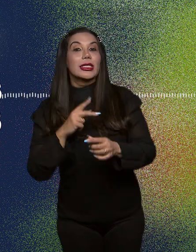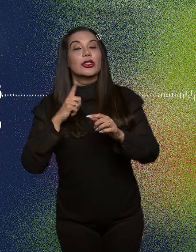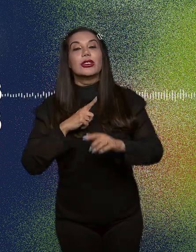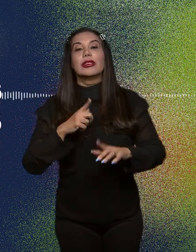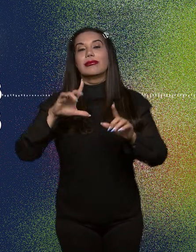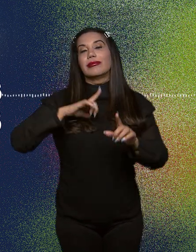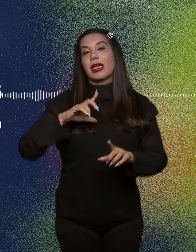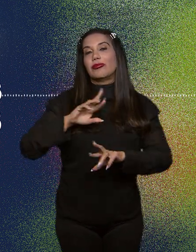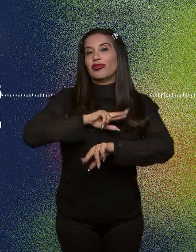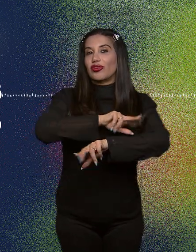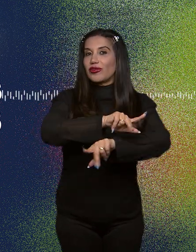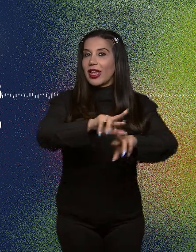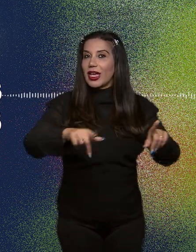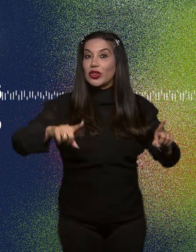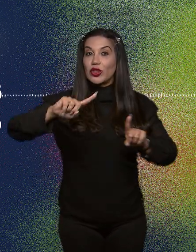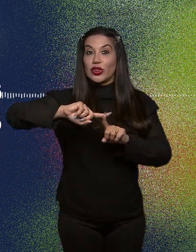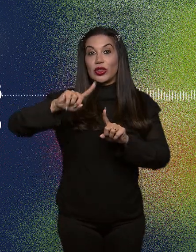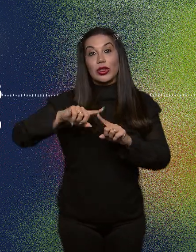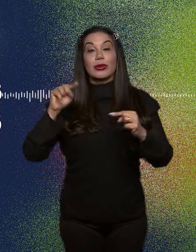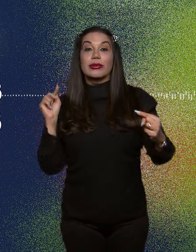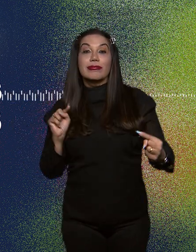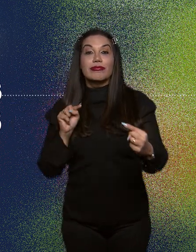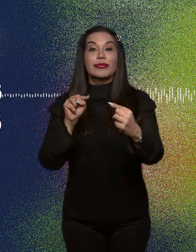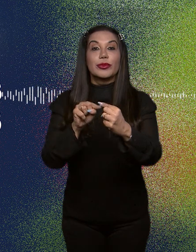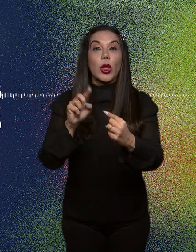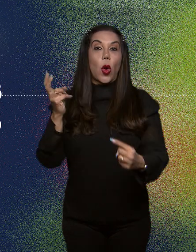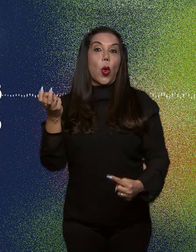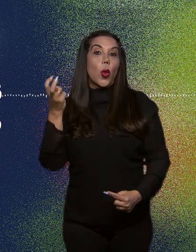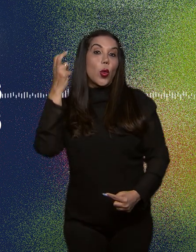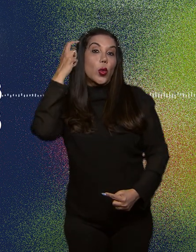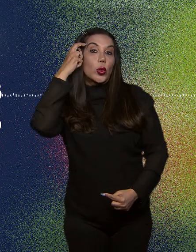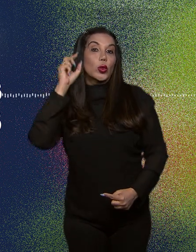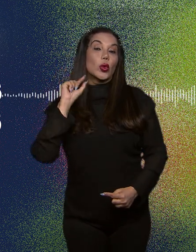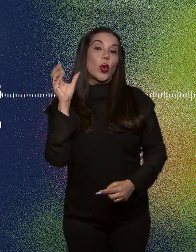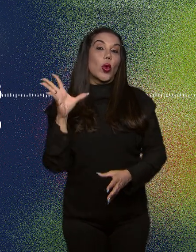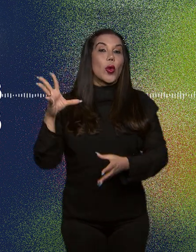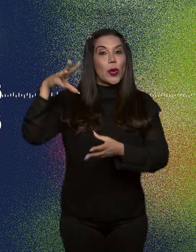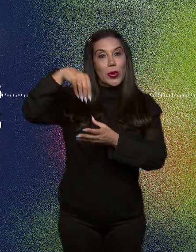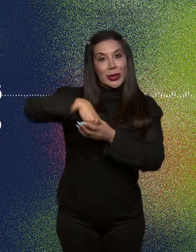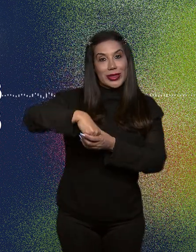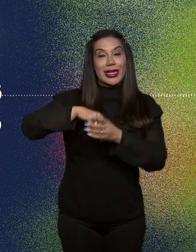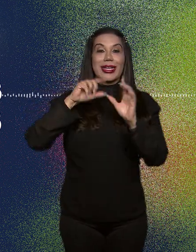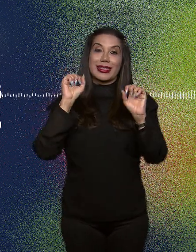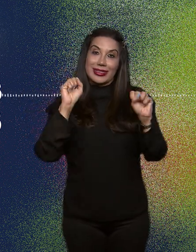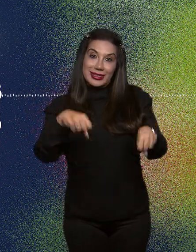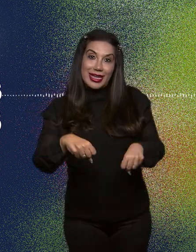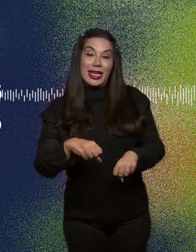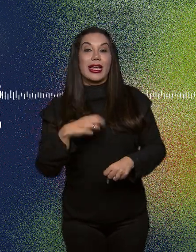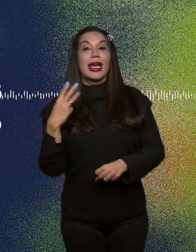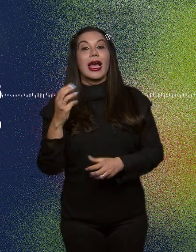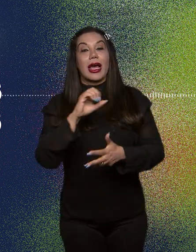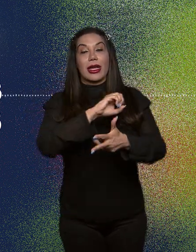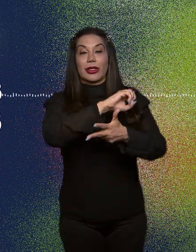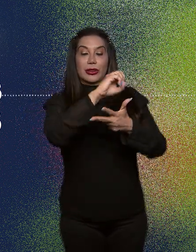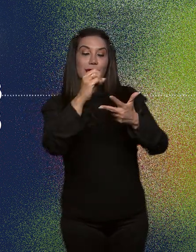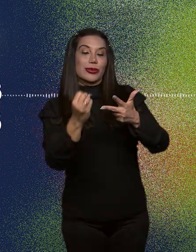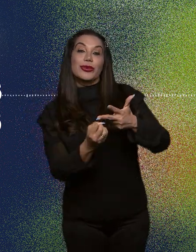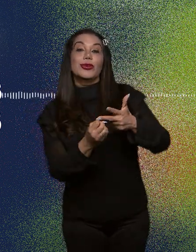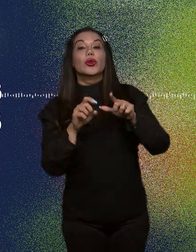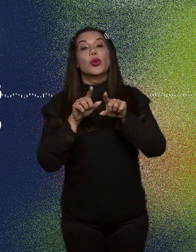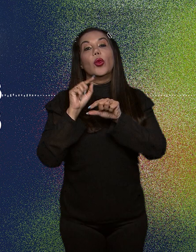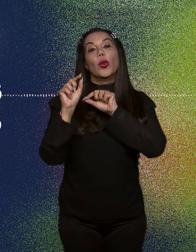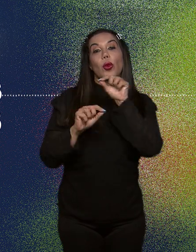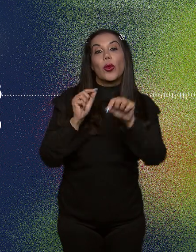acontece de formas diferentes de acordo com a cultura em que ela está instalada, né? 3 poderes, né?